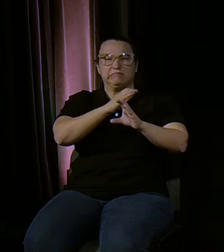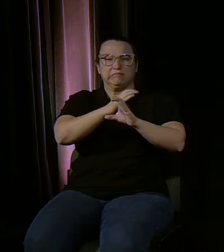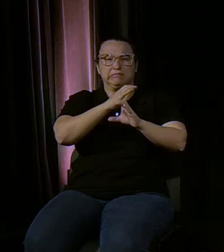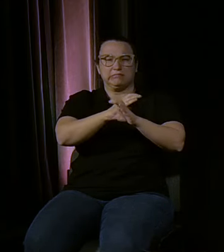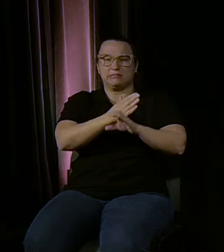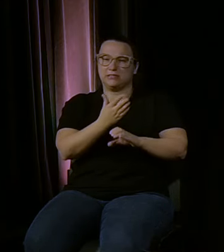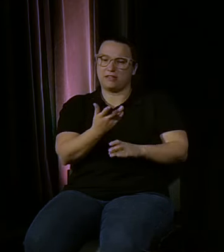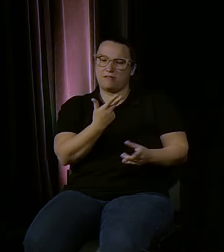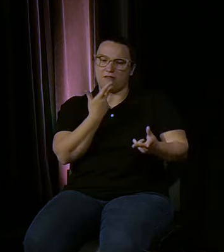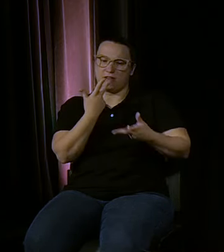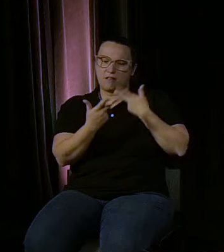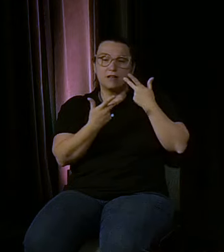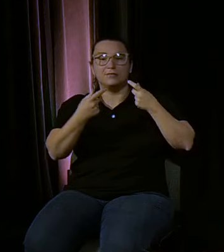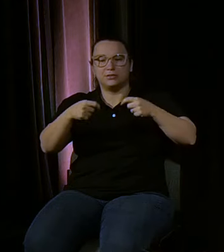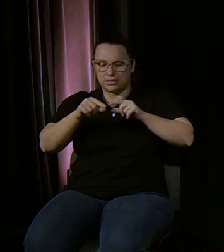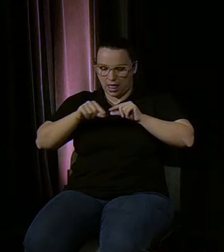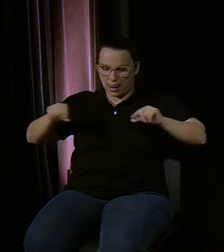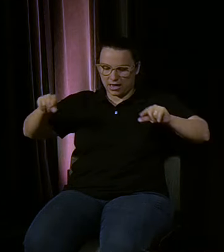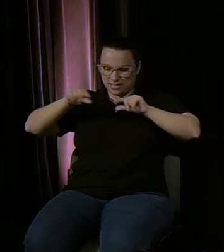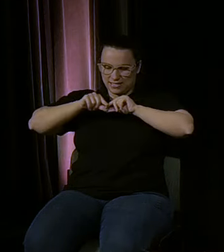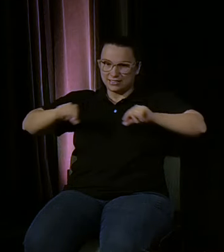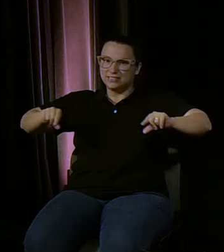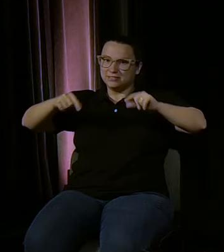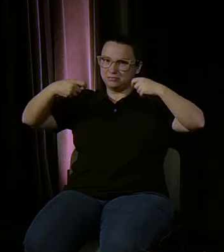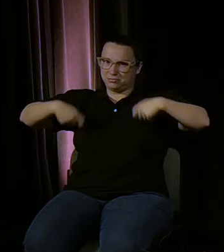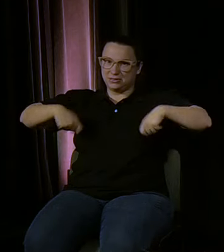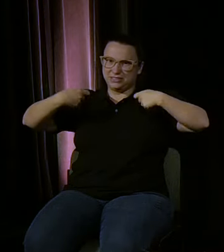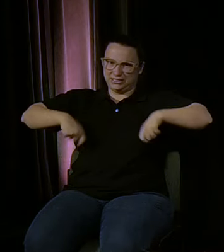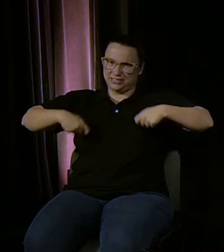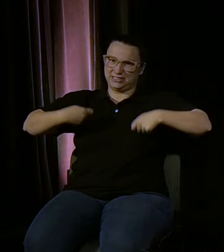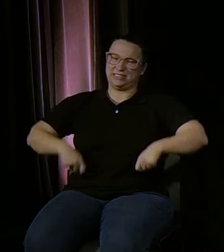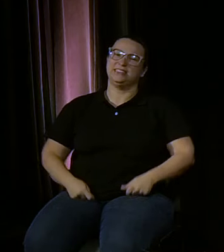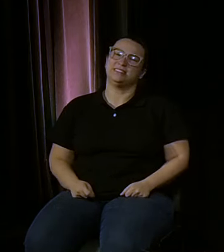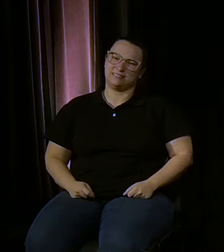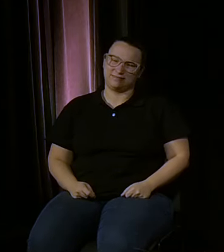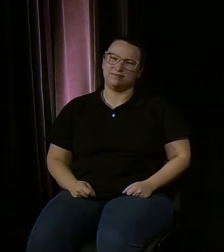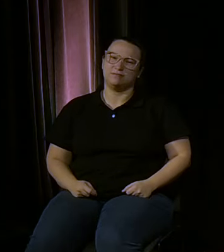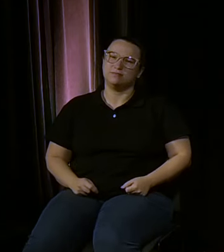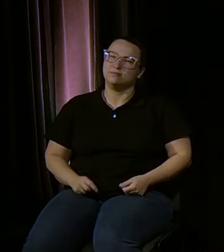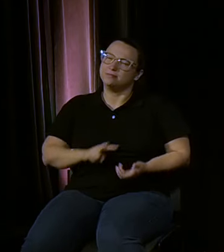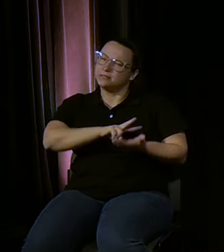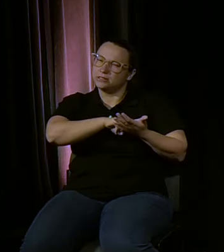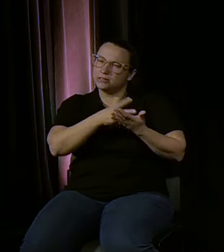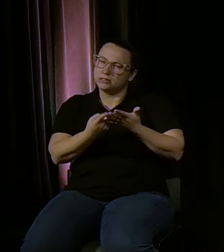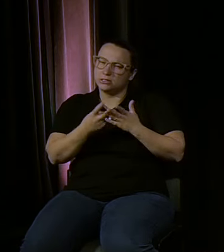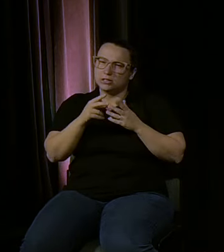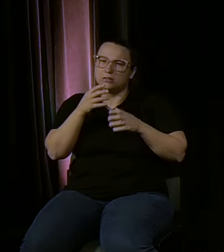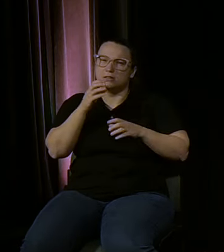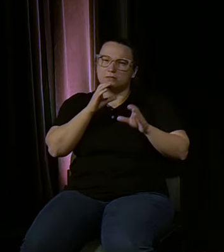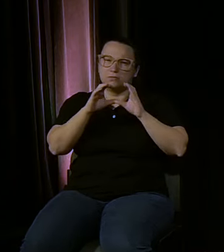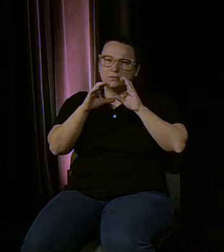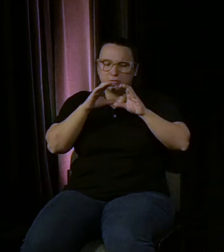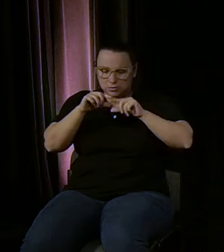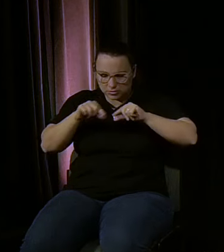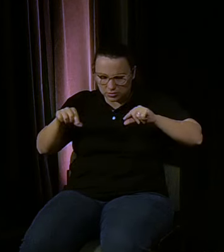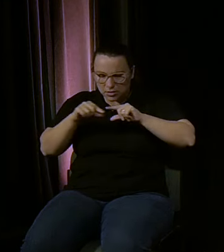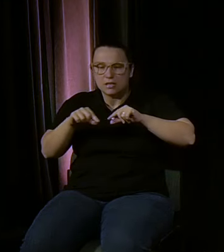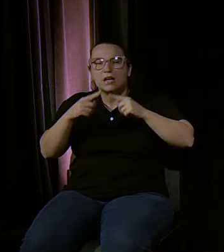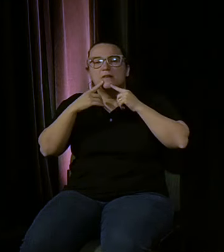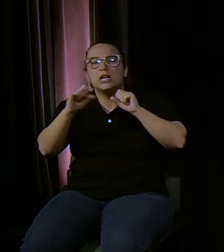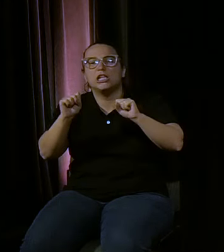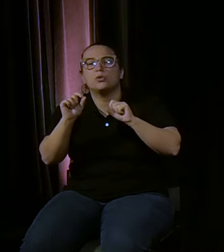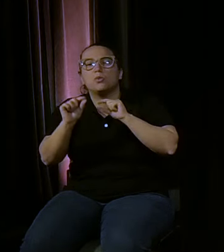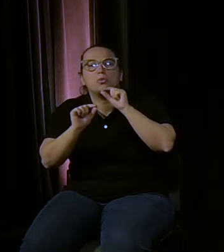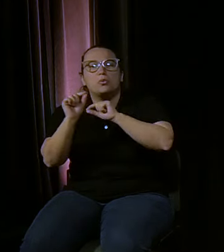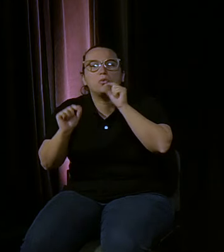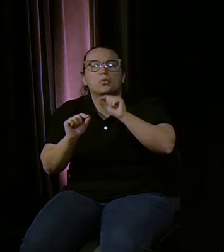sendo dito, e a gente vai precisar dessa legenda nos traduzindo o que é isso. Que língua é essa que eles estão